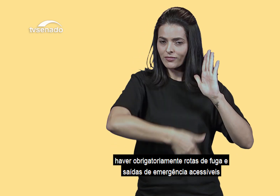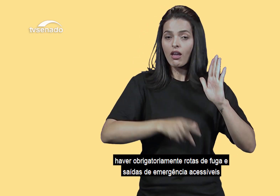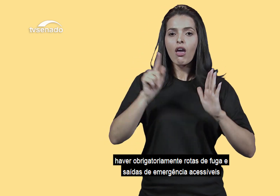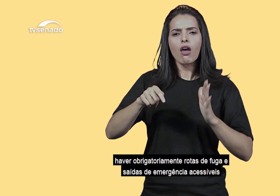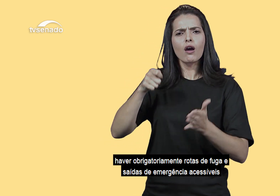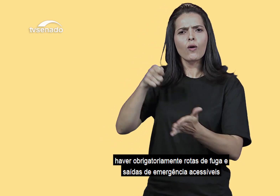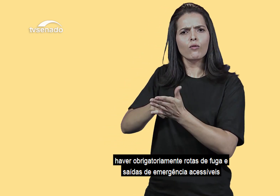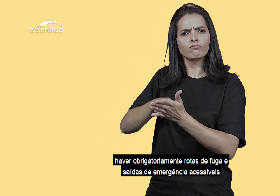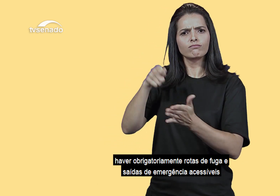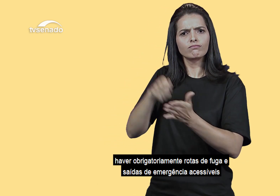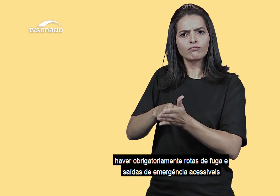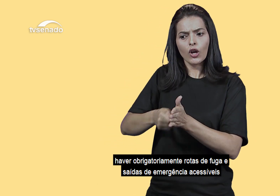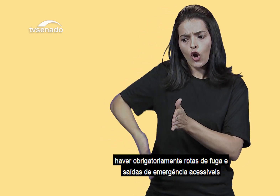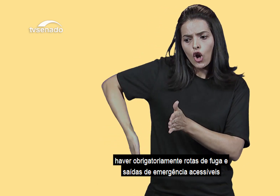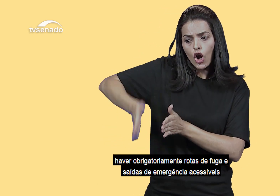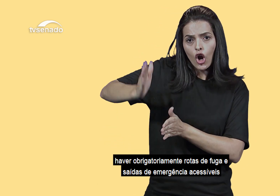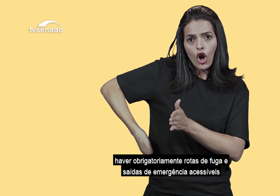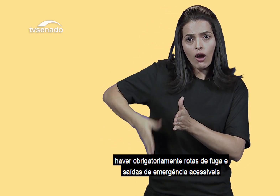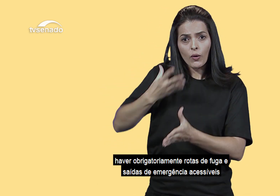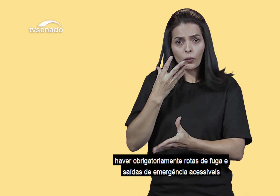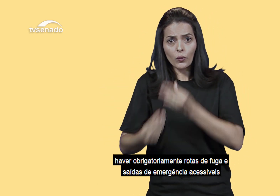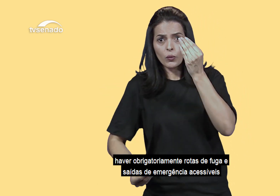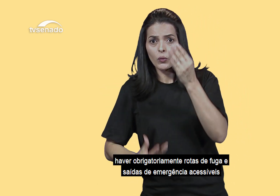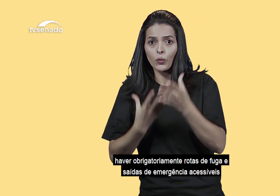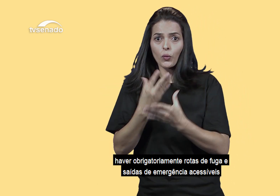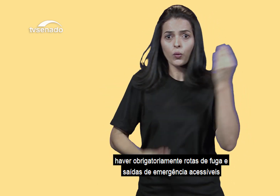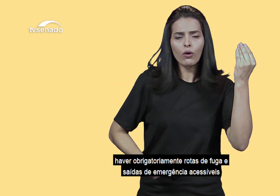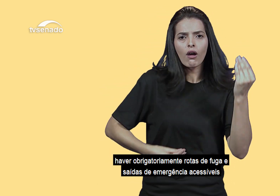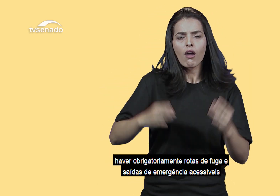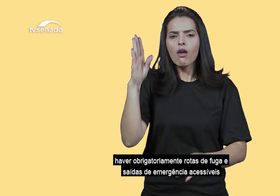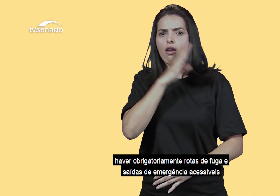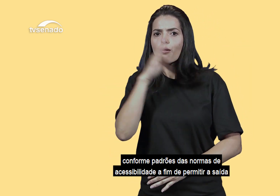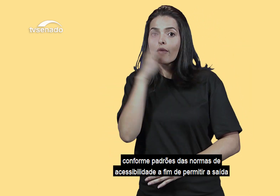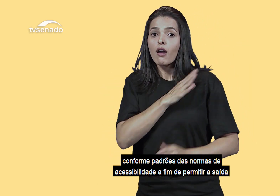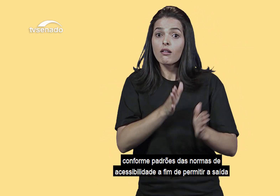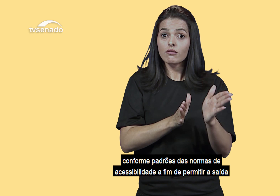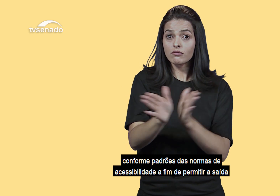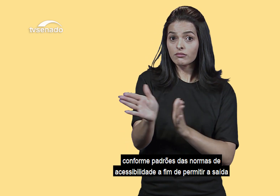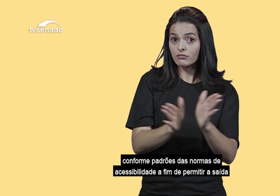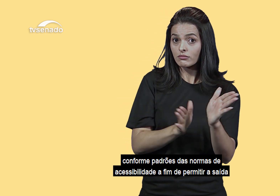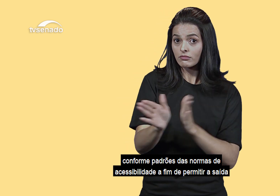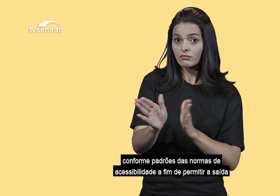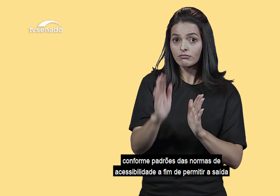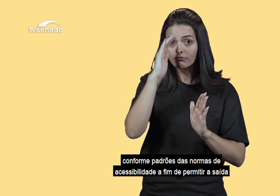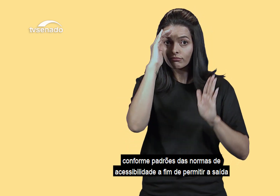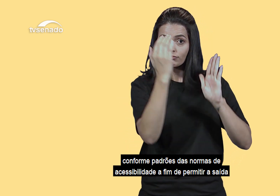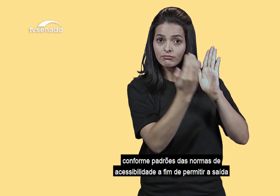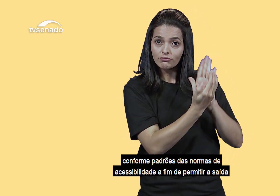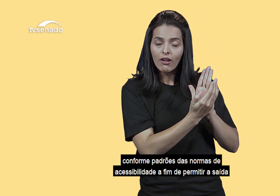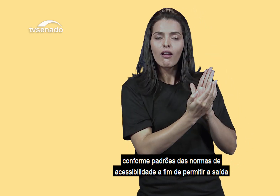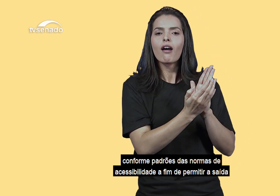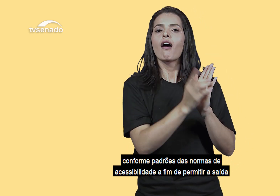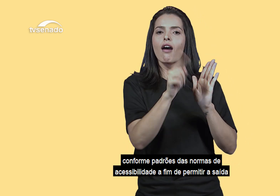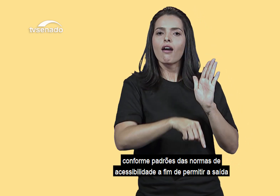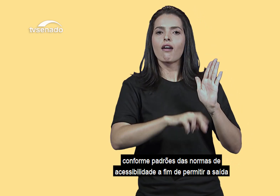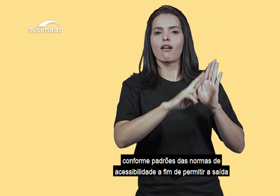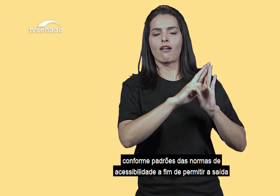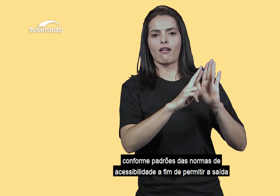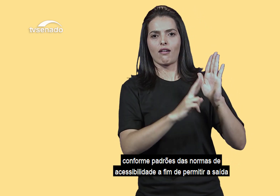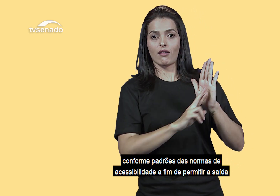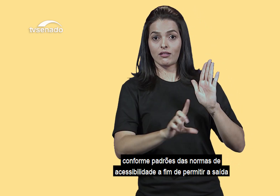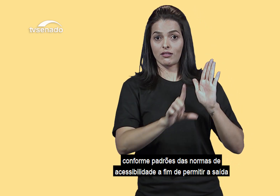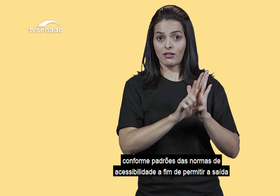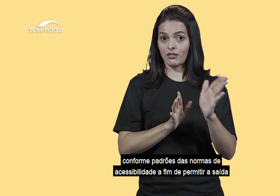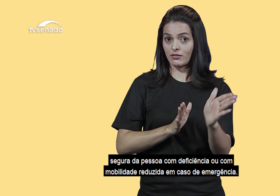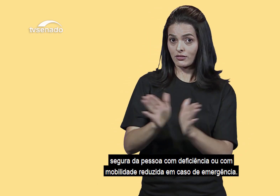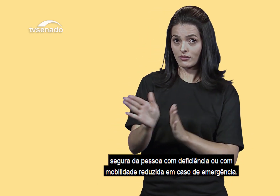rotas de fuga e saídas de emergência acessíveis conforme padrões das normas de acessibilidade a